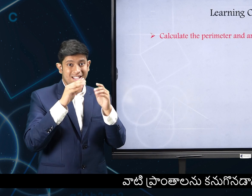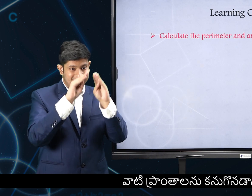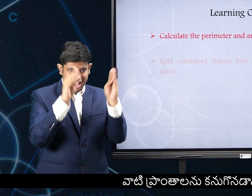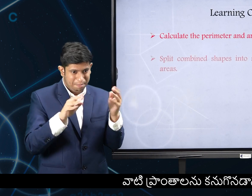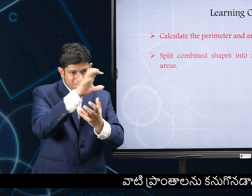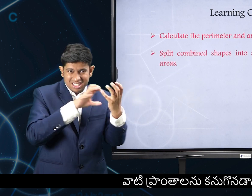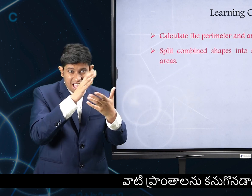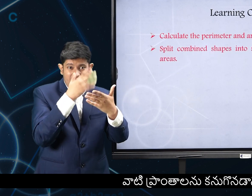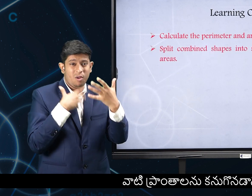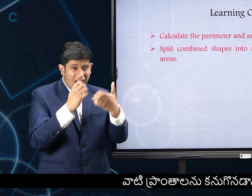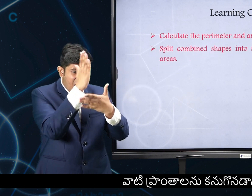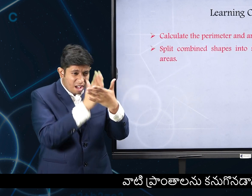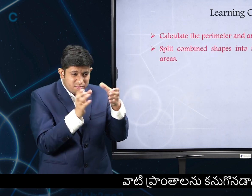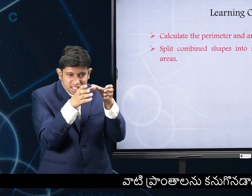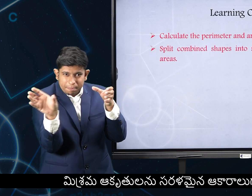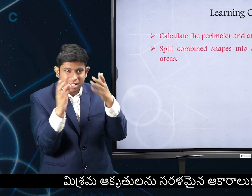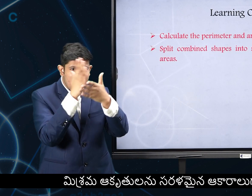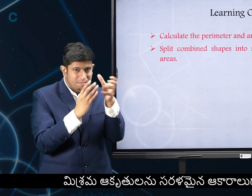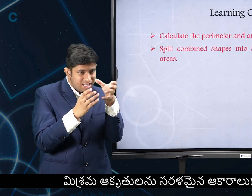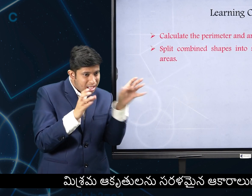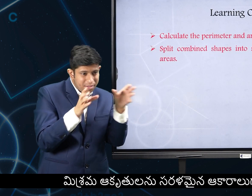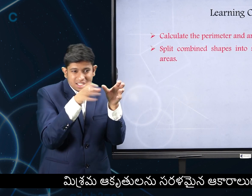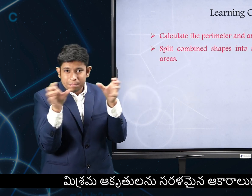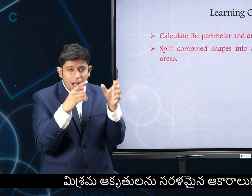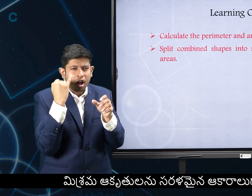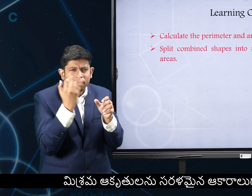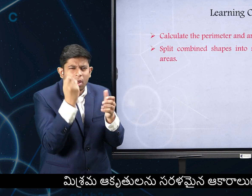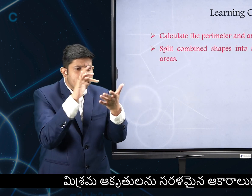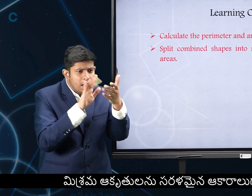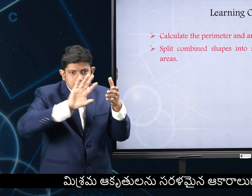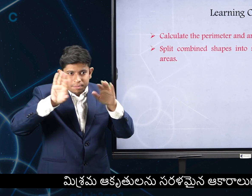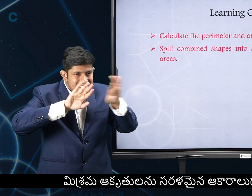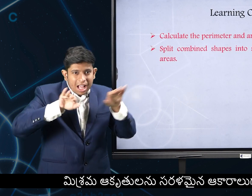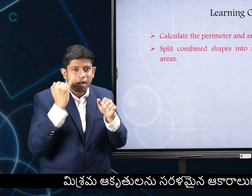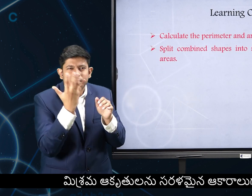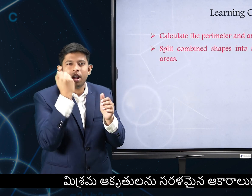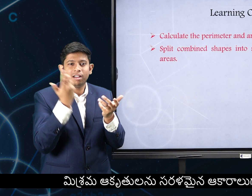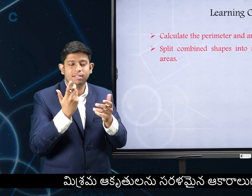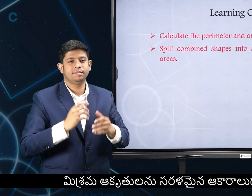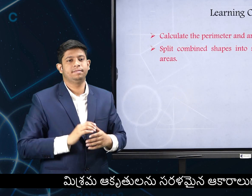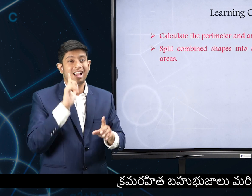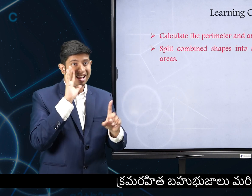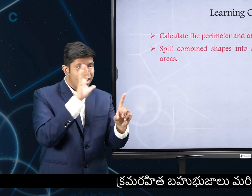వాటి ప్రాంతాలను కనుగొనడానికి మిశ్రమ ఆకృతులను సరళమైన ఆకారాలుగా విభజించండి.